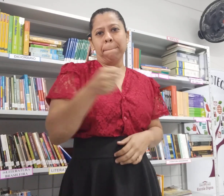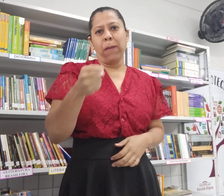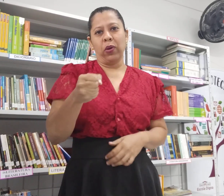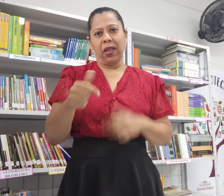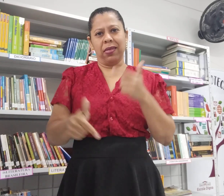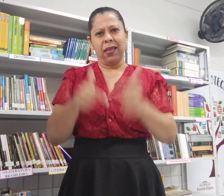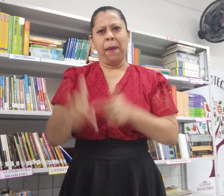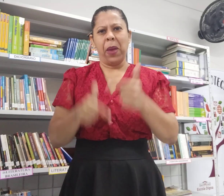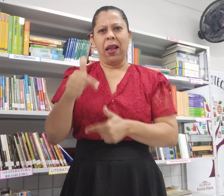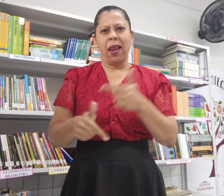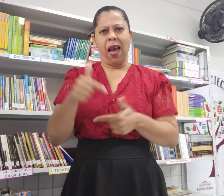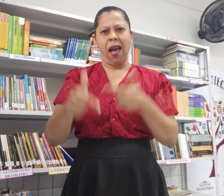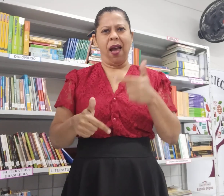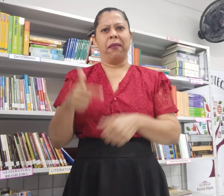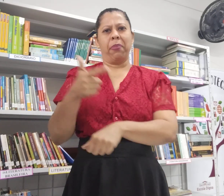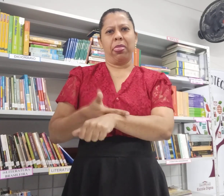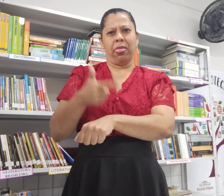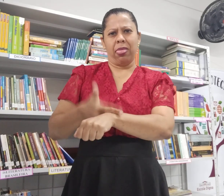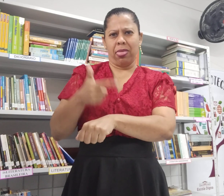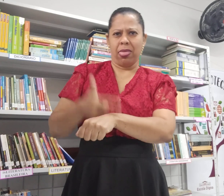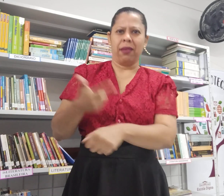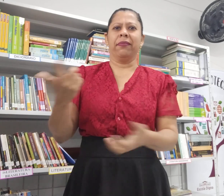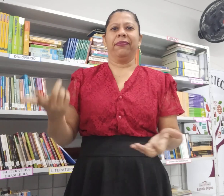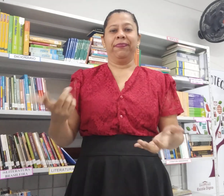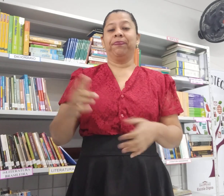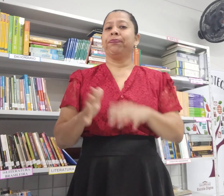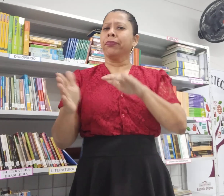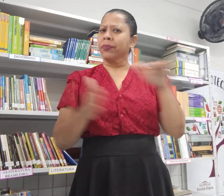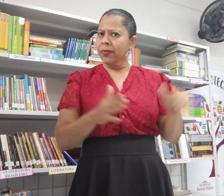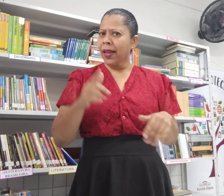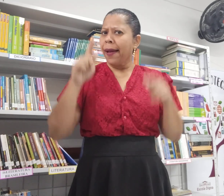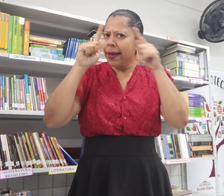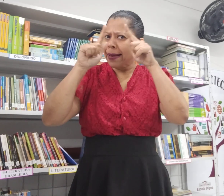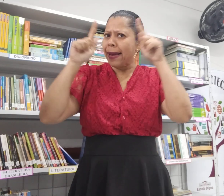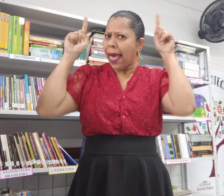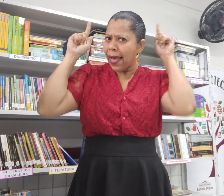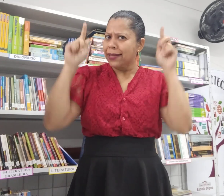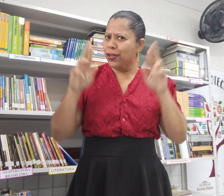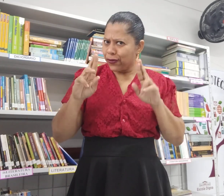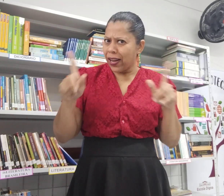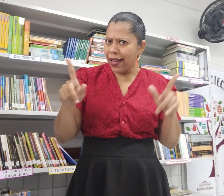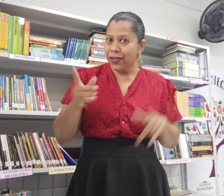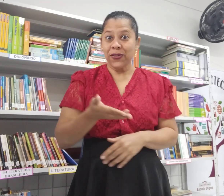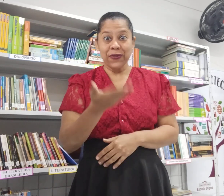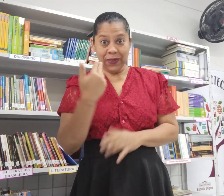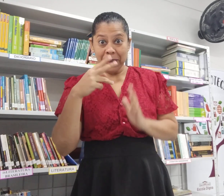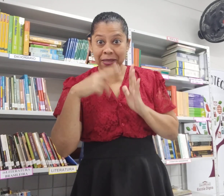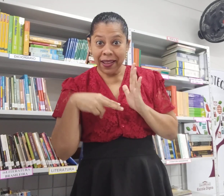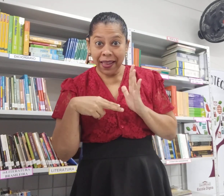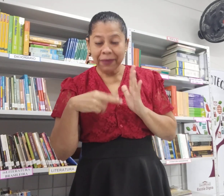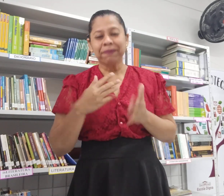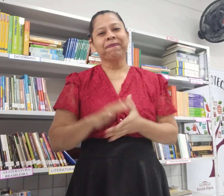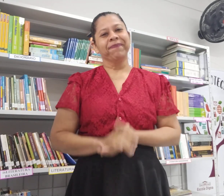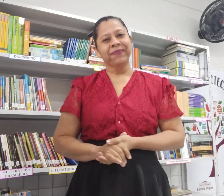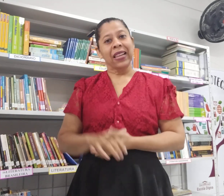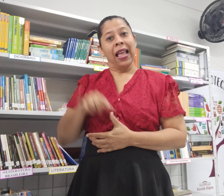braçais. E na Grécia, será que foi diferente? Vamos ver? Bom, na Grécia eram